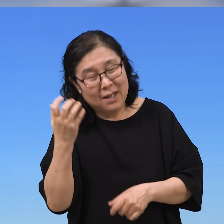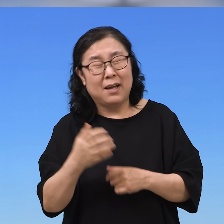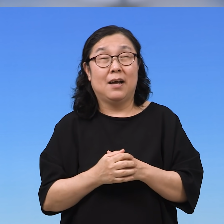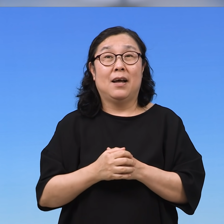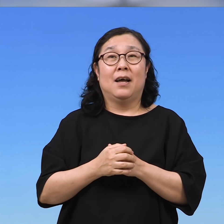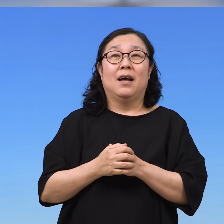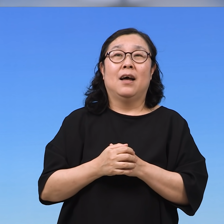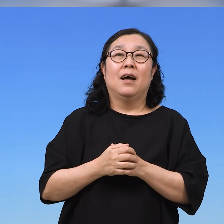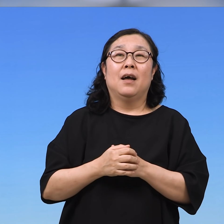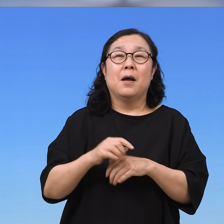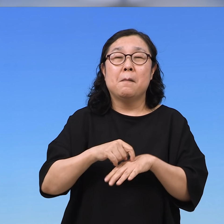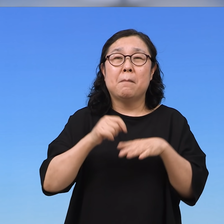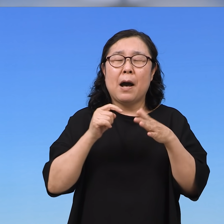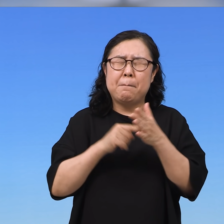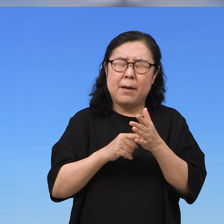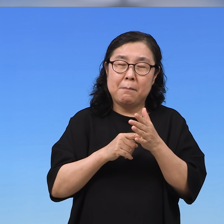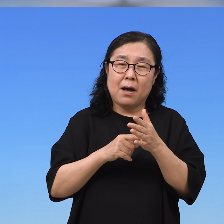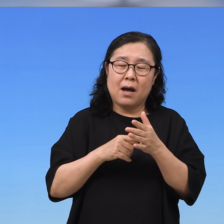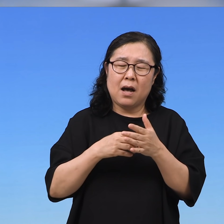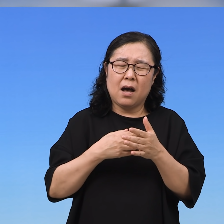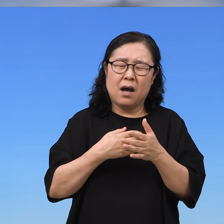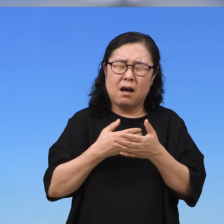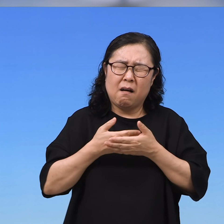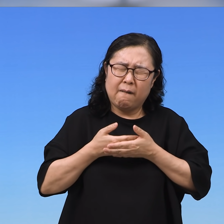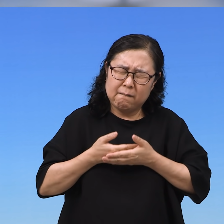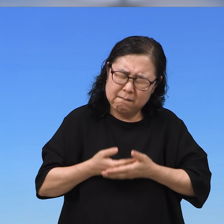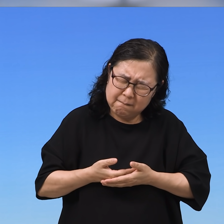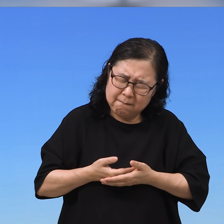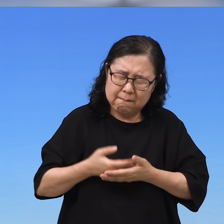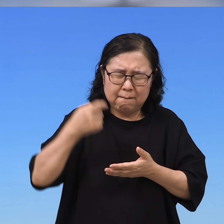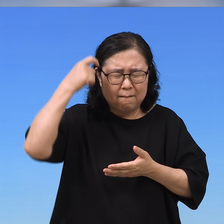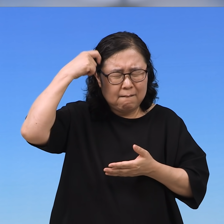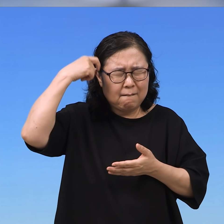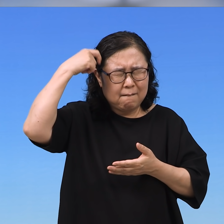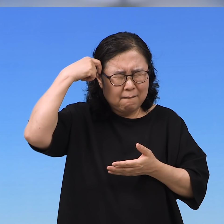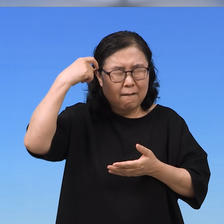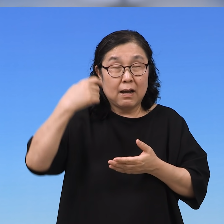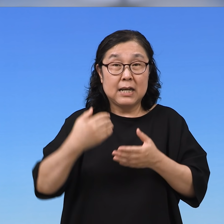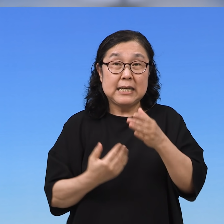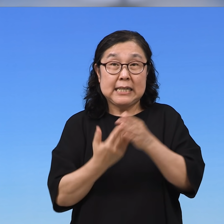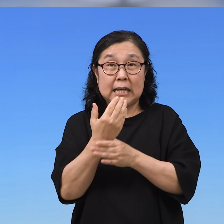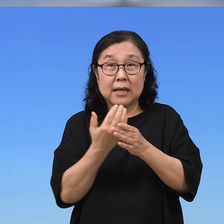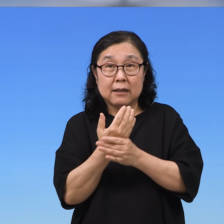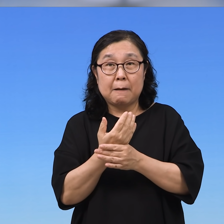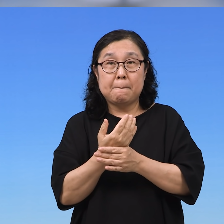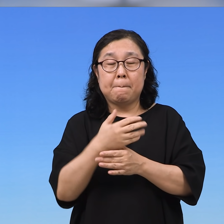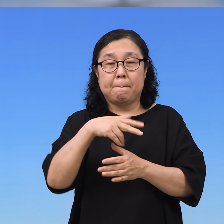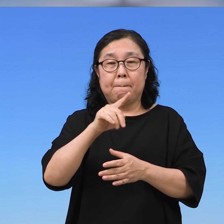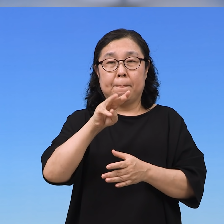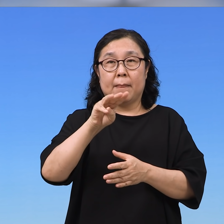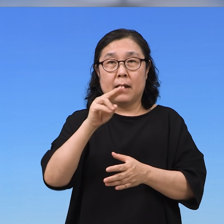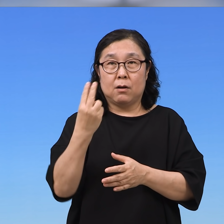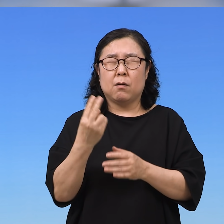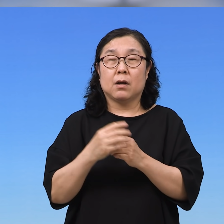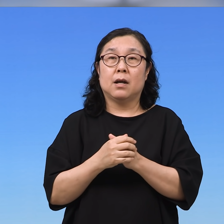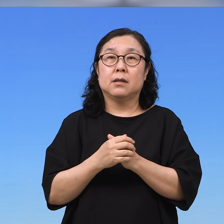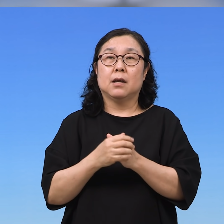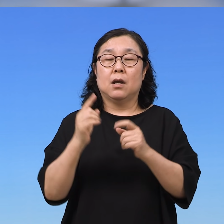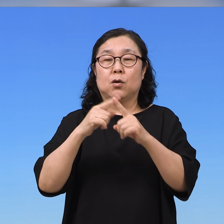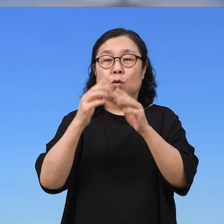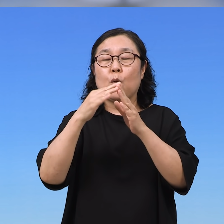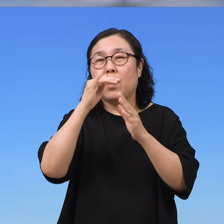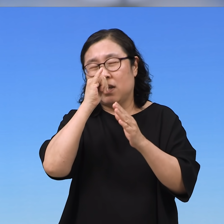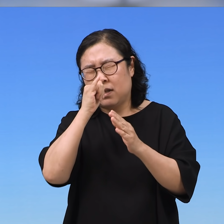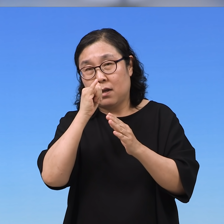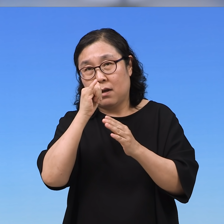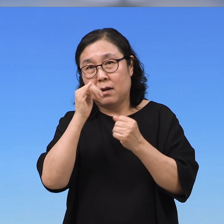지끈지끈거리고 계속 마음에 이게 부담이 생기니까요. 할 수 없이 이제 또 자료가, 또 제가 찾는 자료가